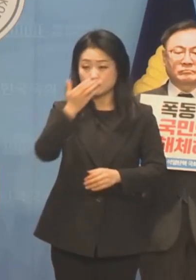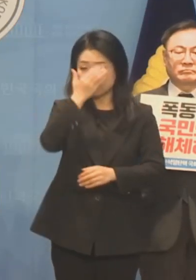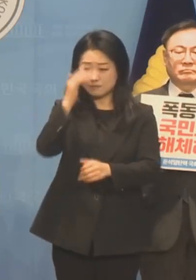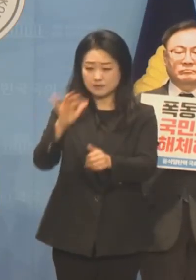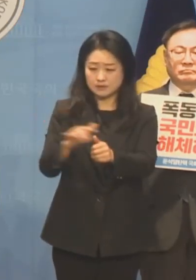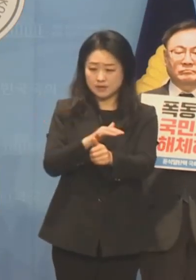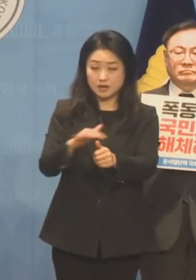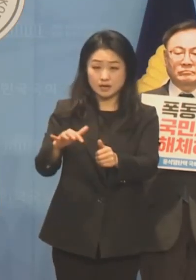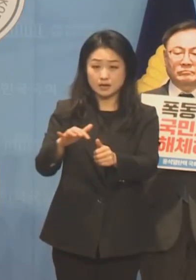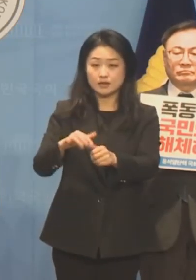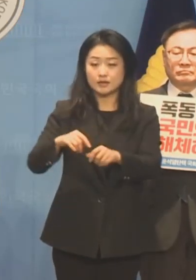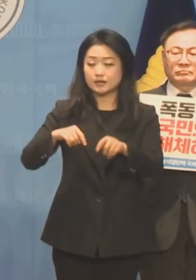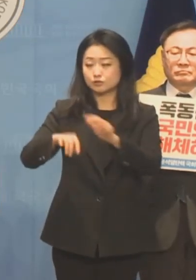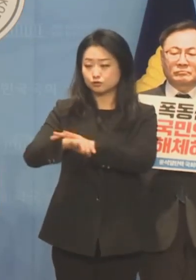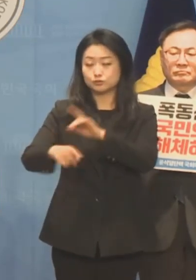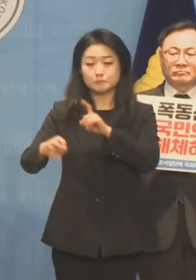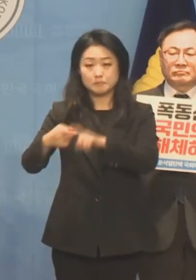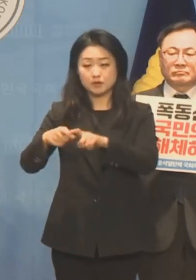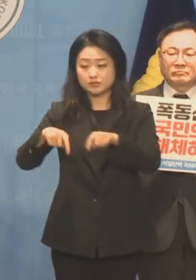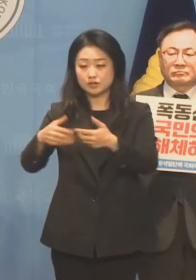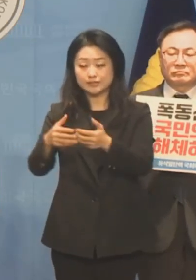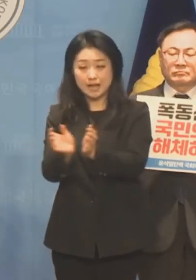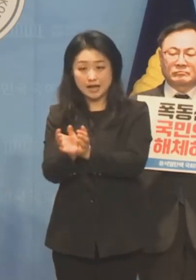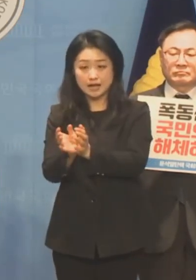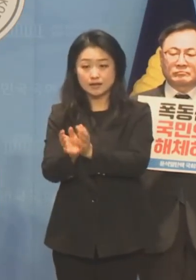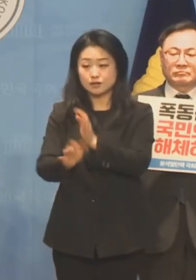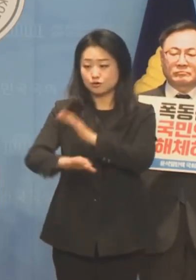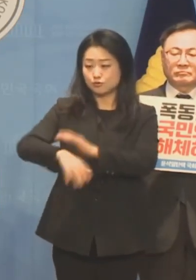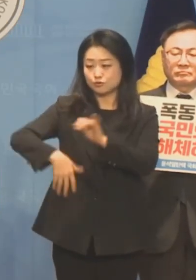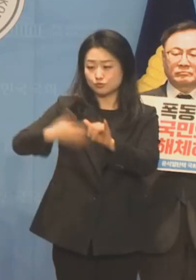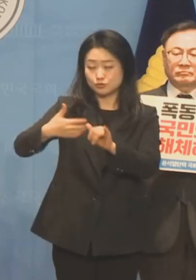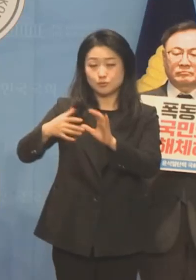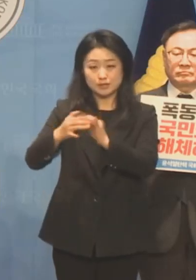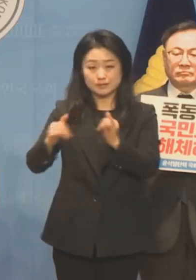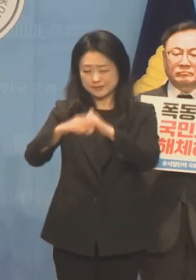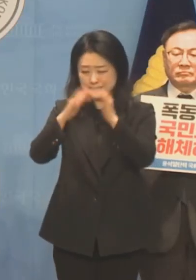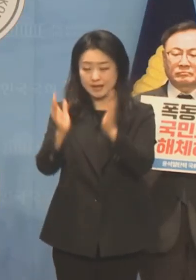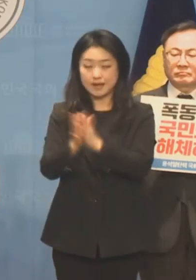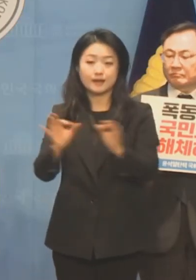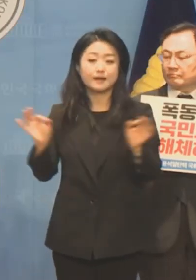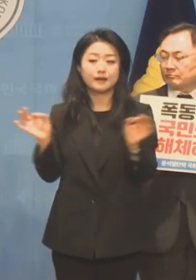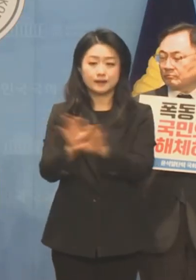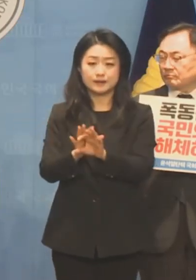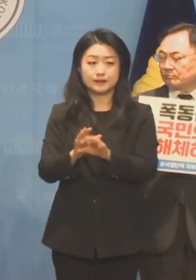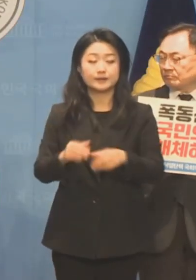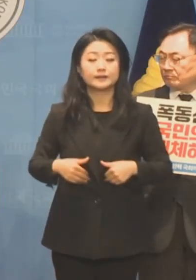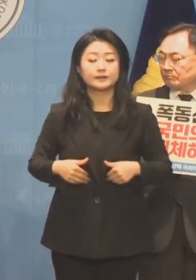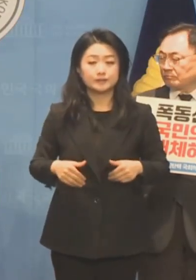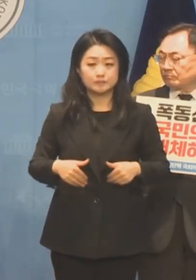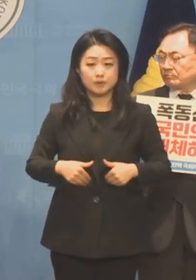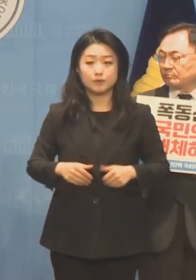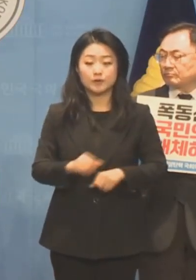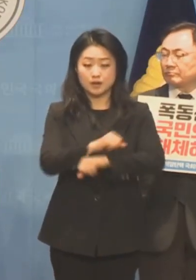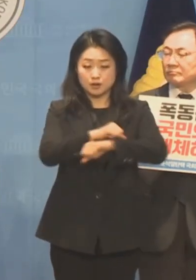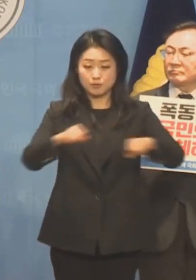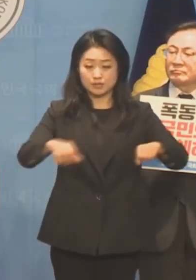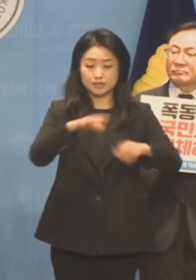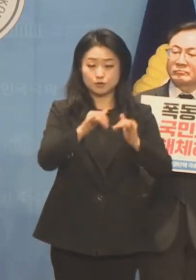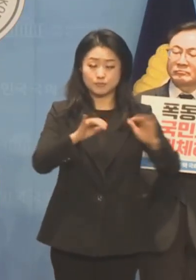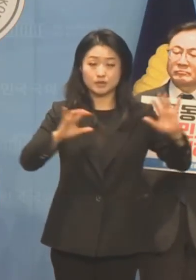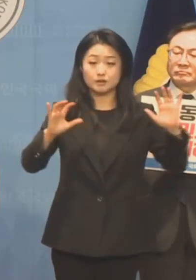극우 정당과 극우 세력의 해산까지 적극적으로 나설 때가 되었습니다. 광장의 국민이